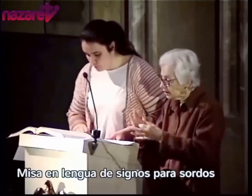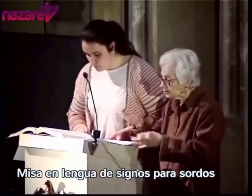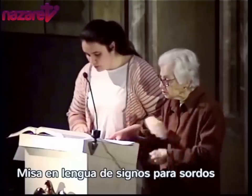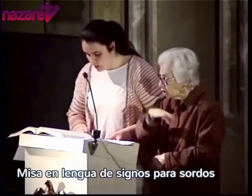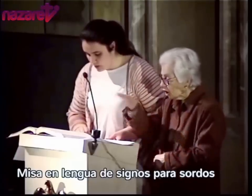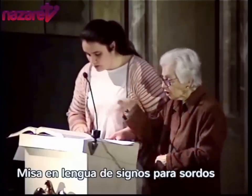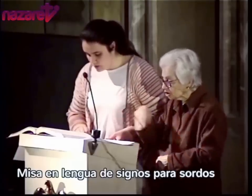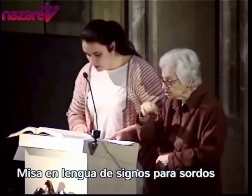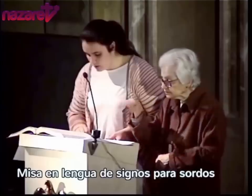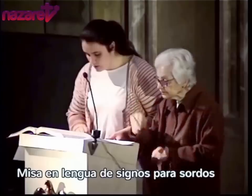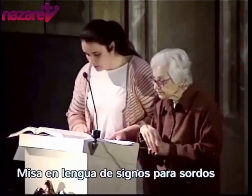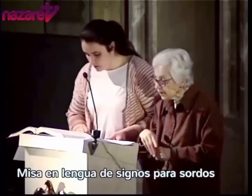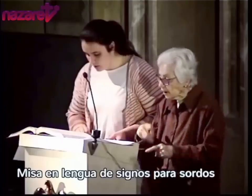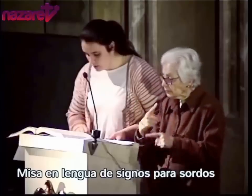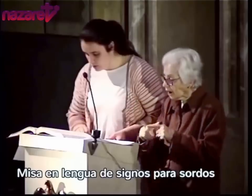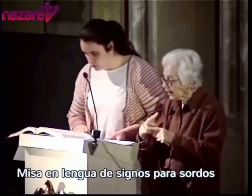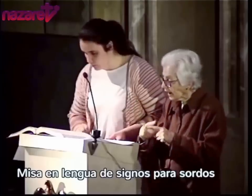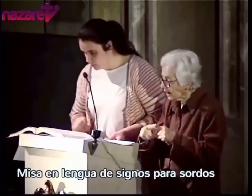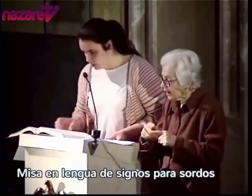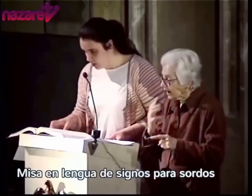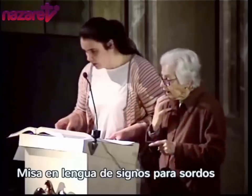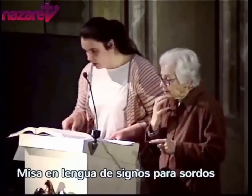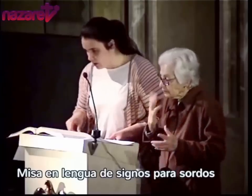cuerpo. Así es también Cristo.